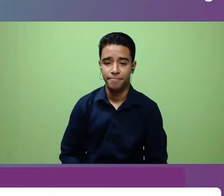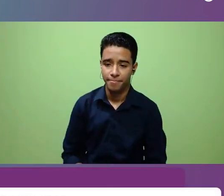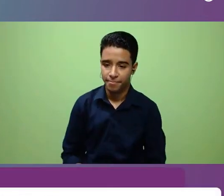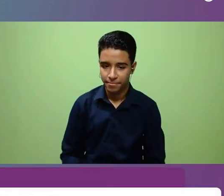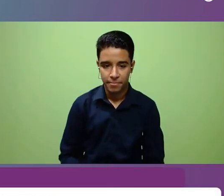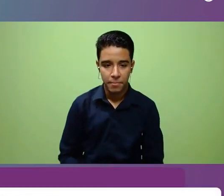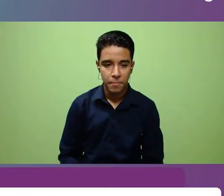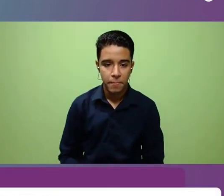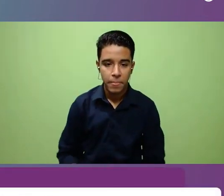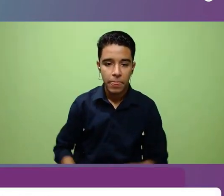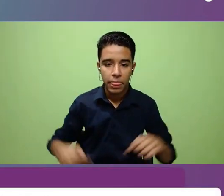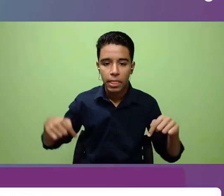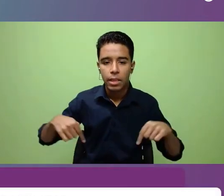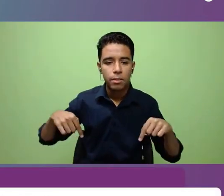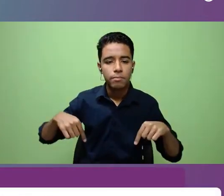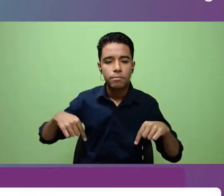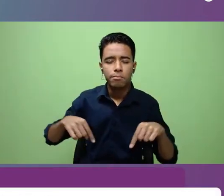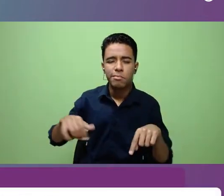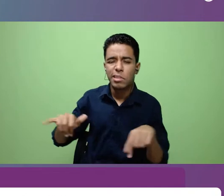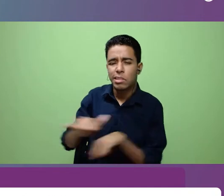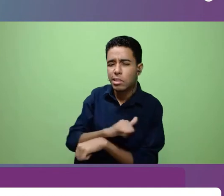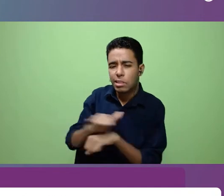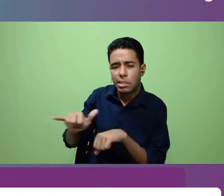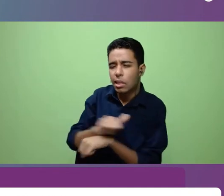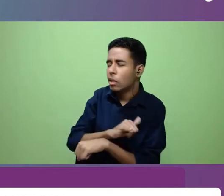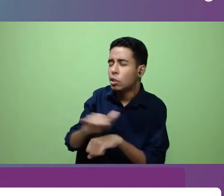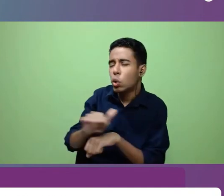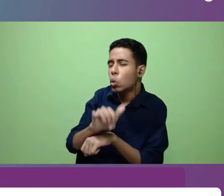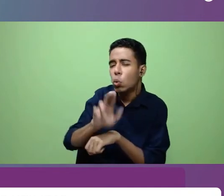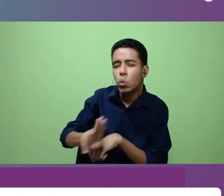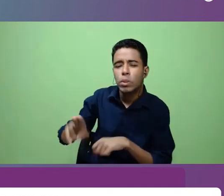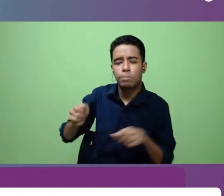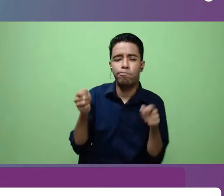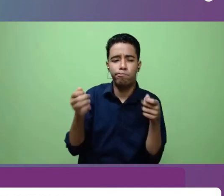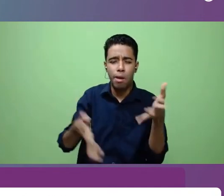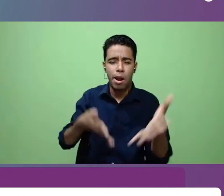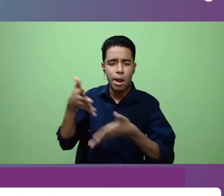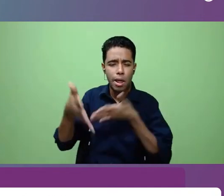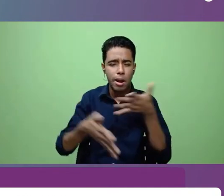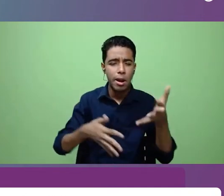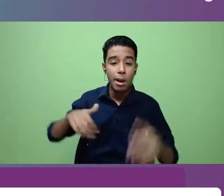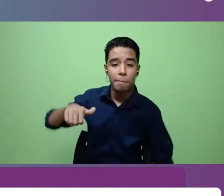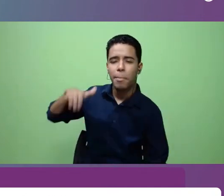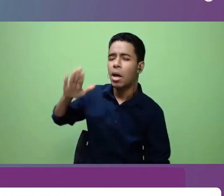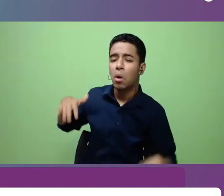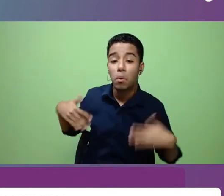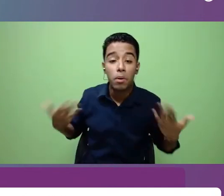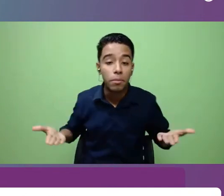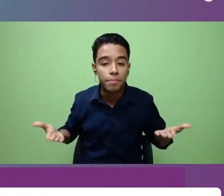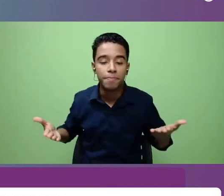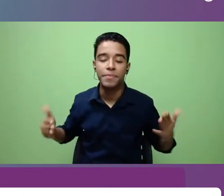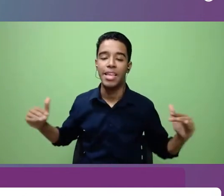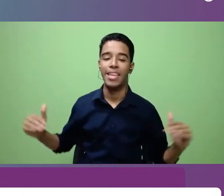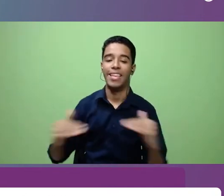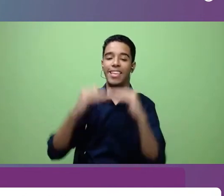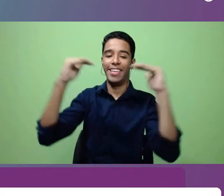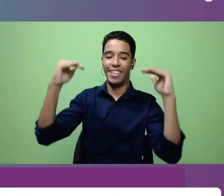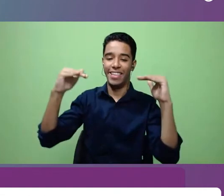Qual estratégia mais se usa? Equivalência. É a estratégia que todo intérprete de Libras mais